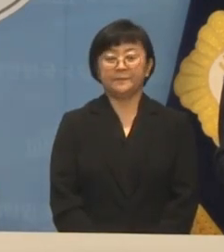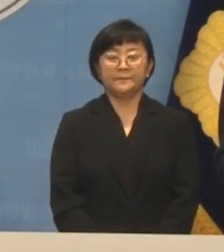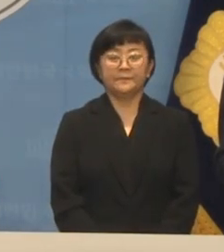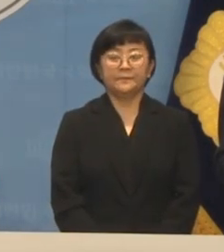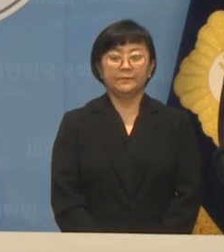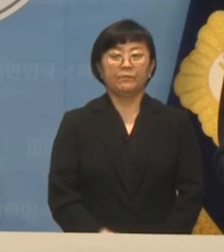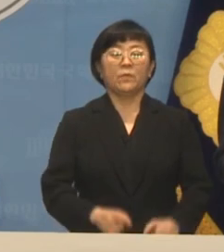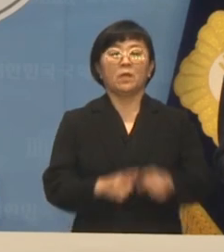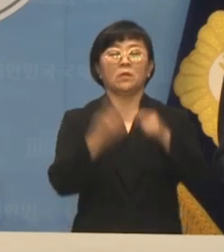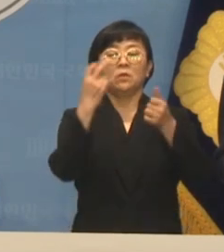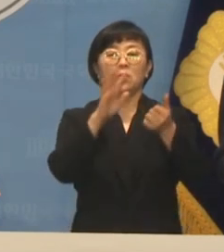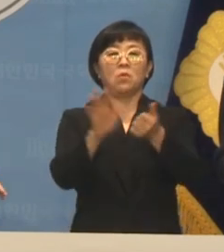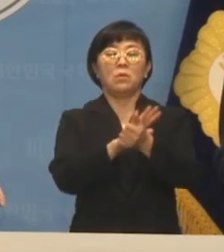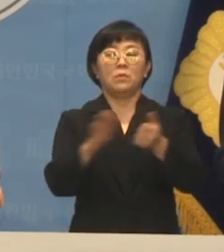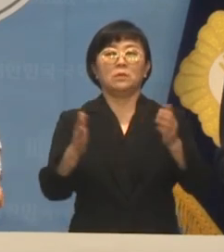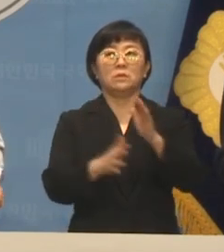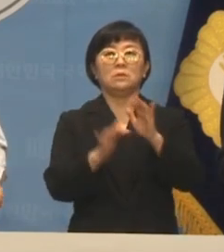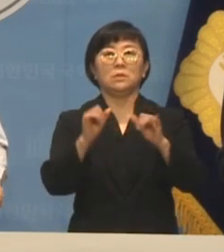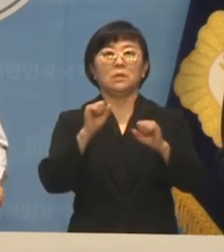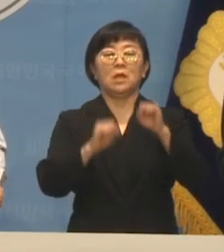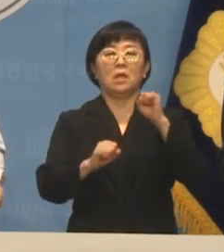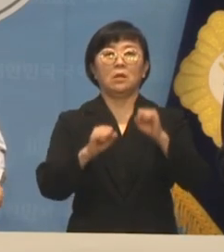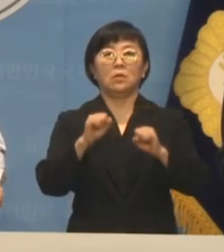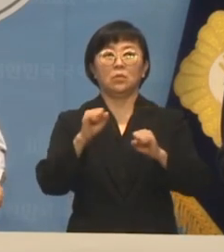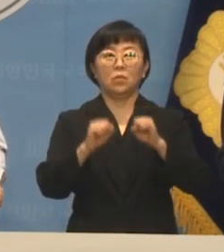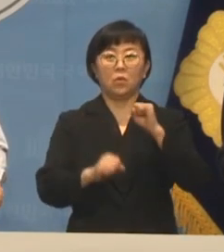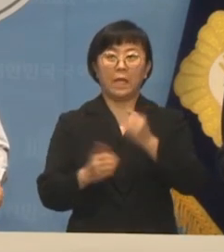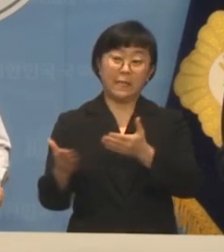예, 간호와 돌봄을 바꾸는 시민행동 김원일입니다.